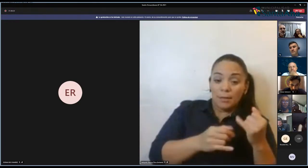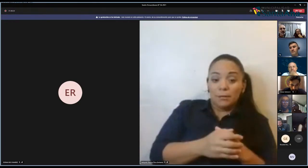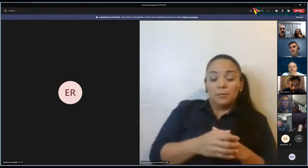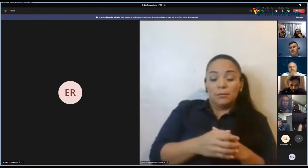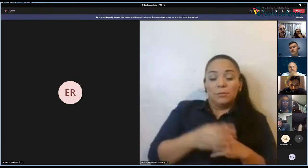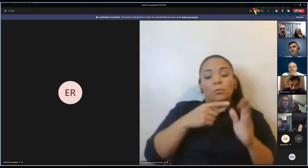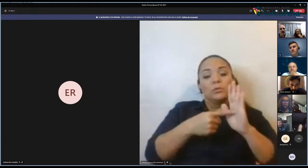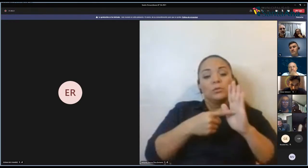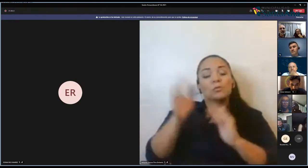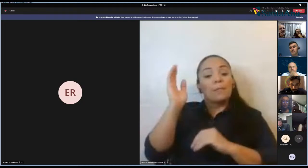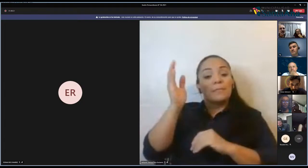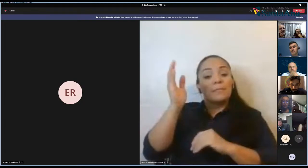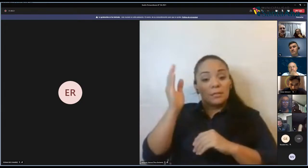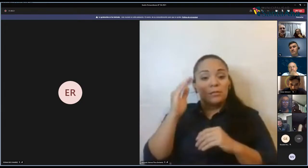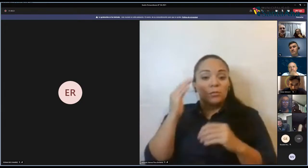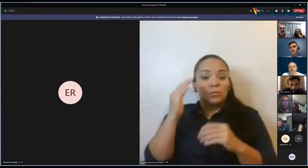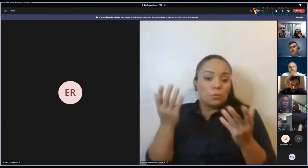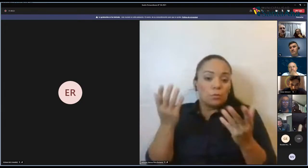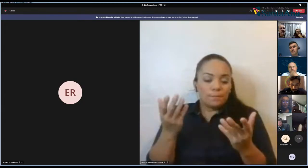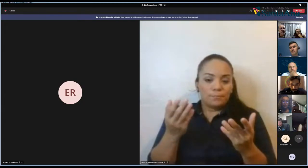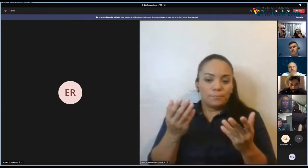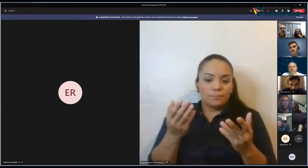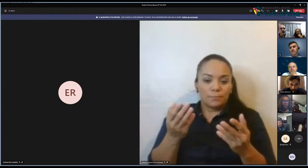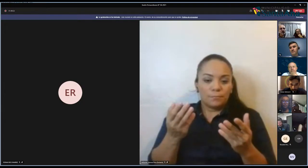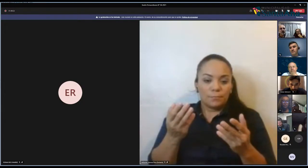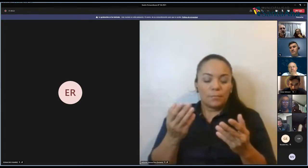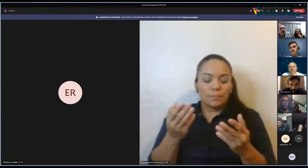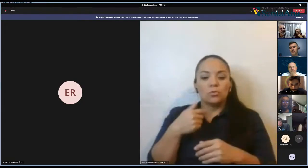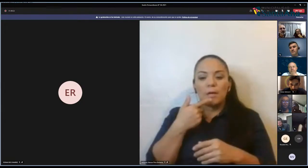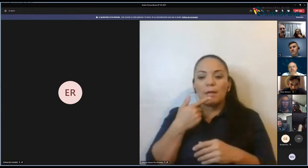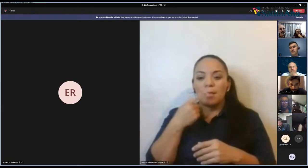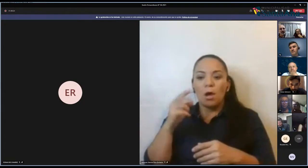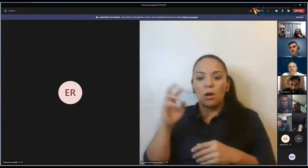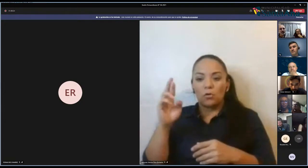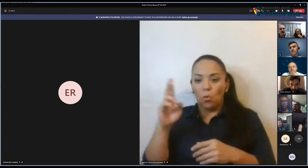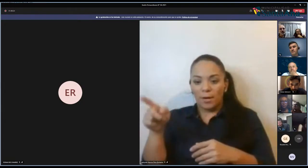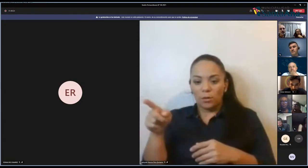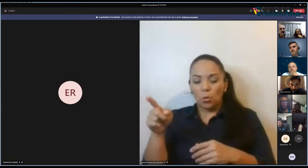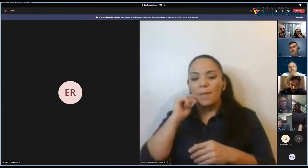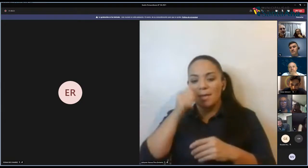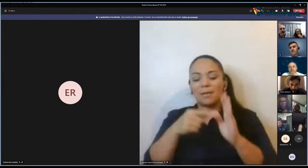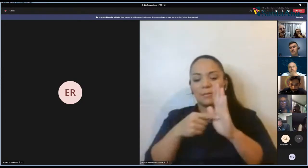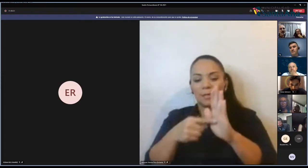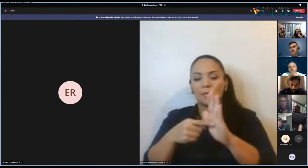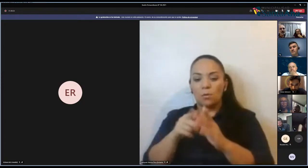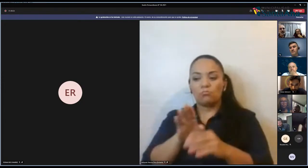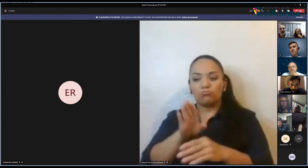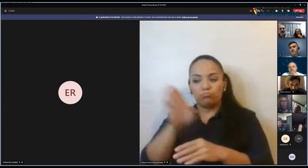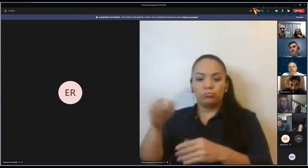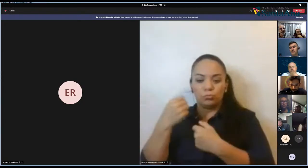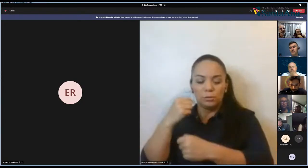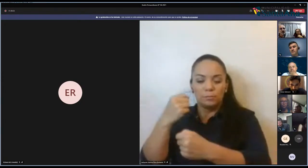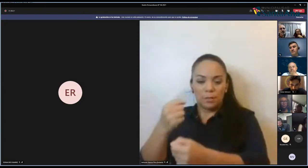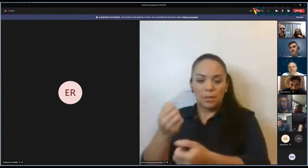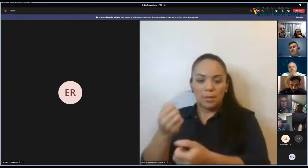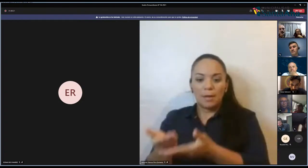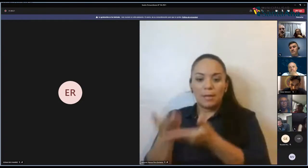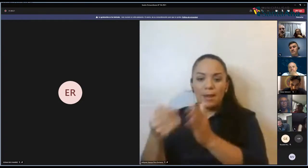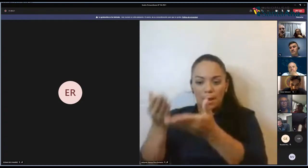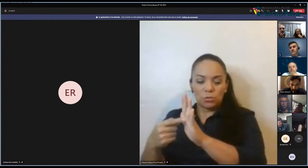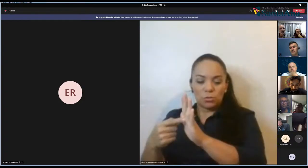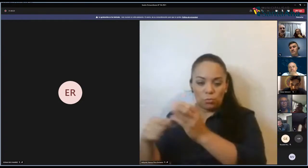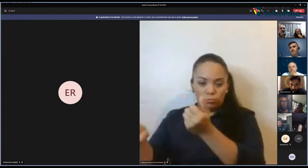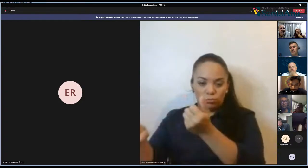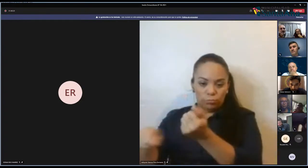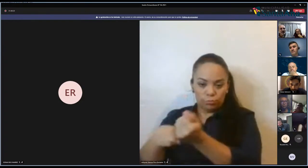la presentación cosa que les incite a roberto que mañana estaría presentando en la municipalidad para darles la presentación para que todos la